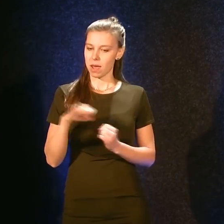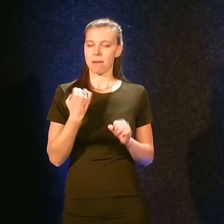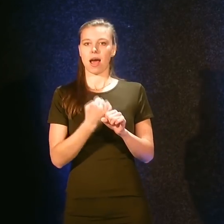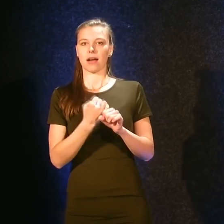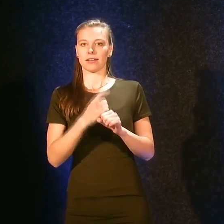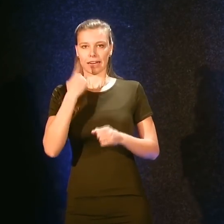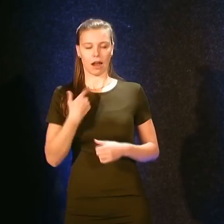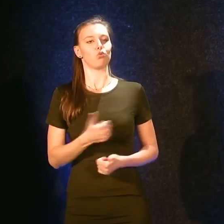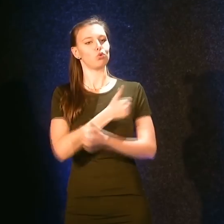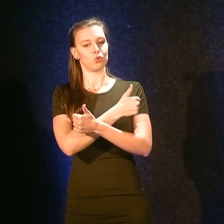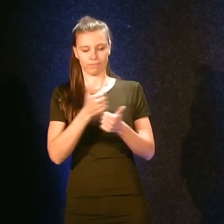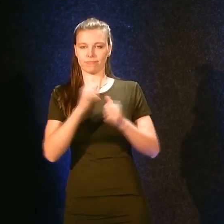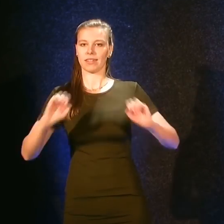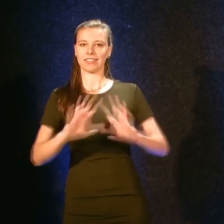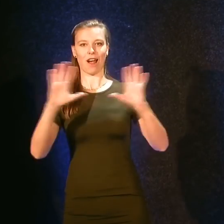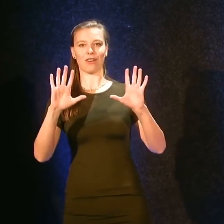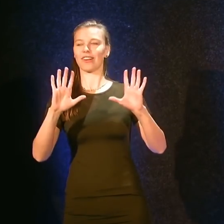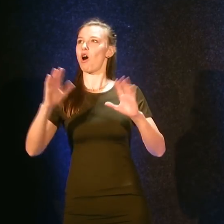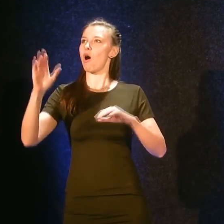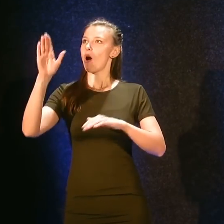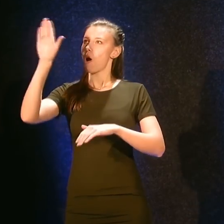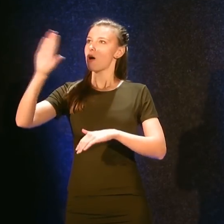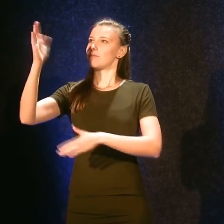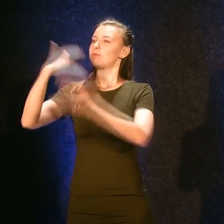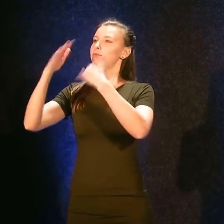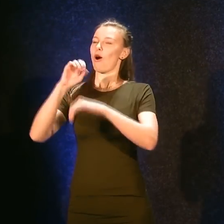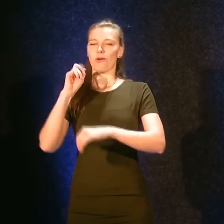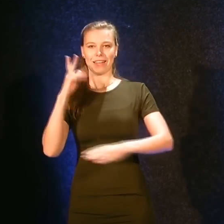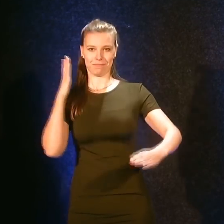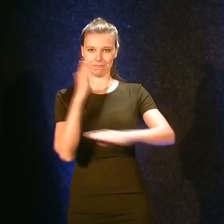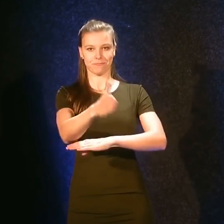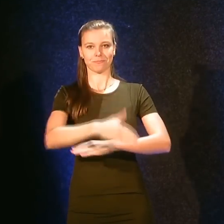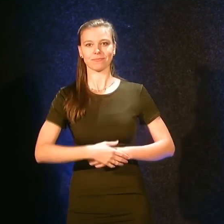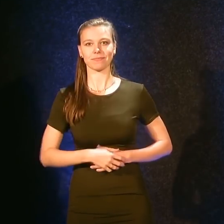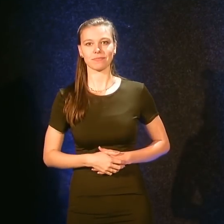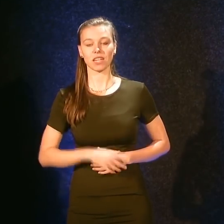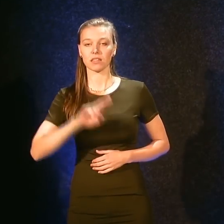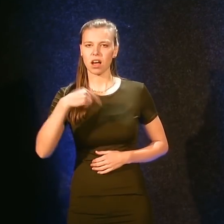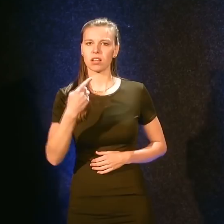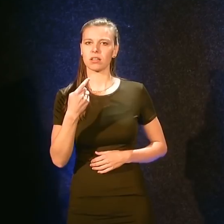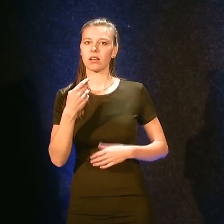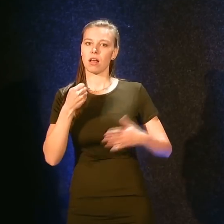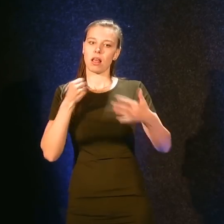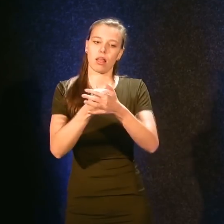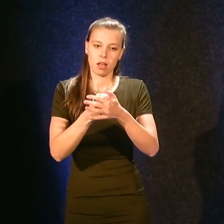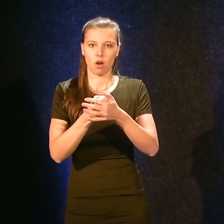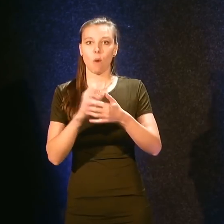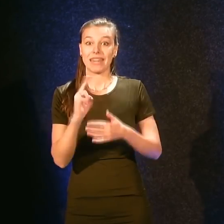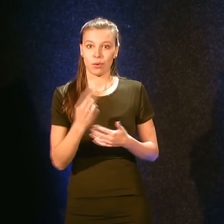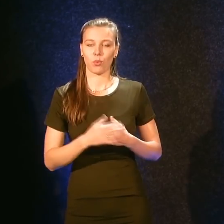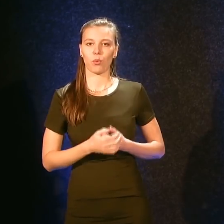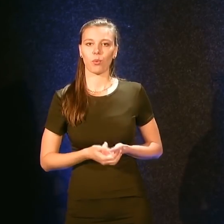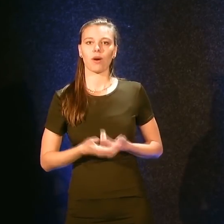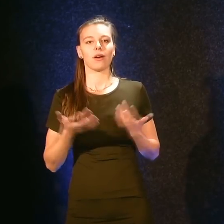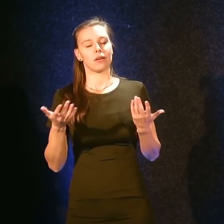denkt, en nu is het helder, nu is het duidelijk, God heeft gesproken, daar gaan we dan. En dat er dan opnieuw een kink in de kabel komt. En